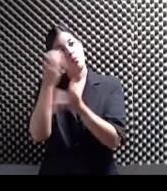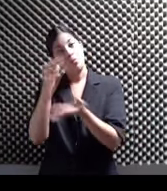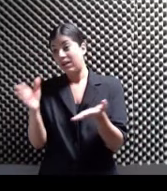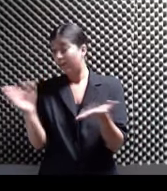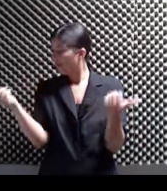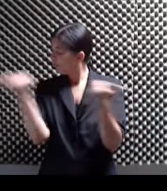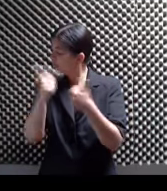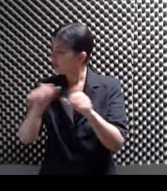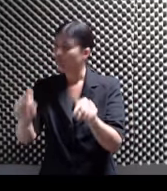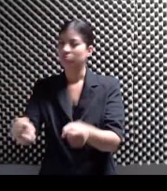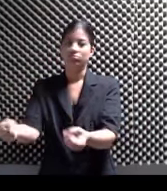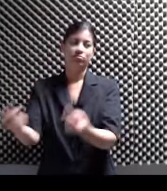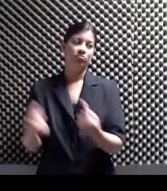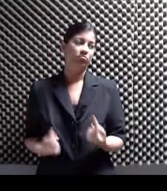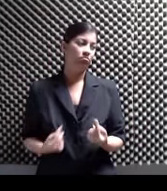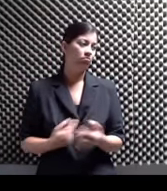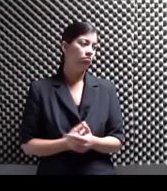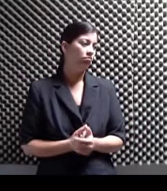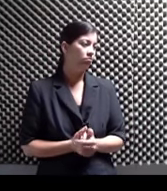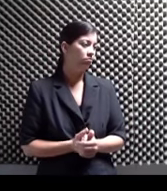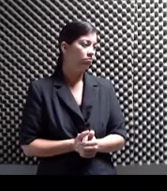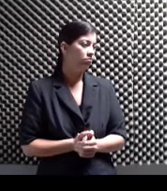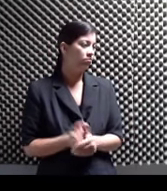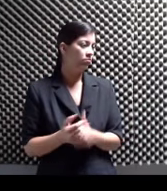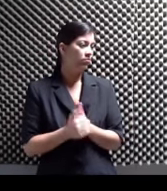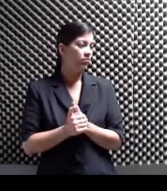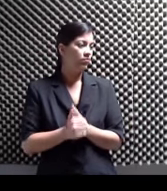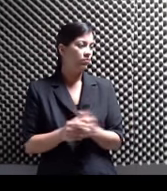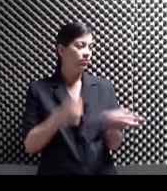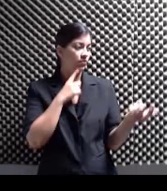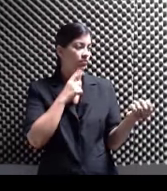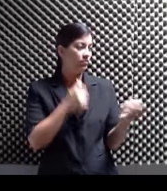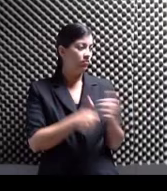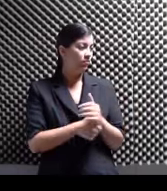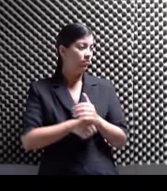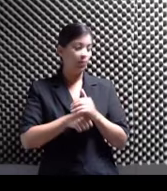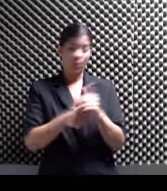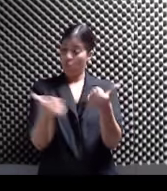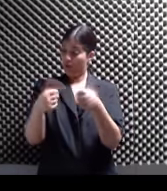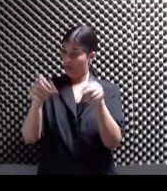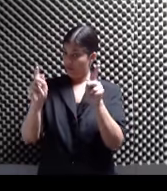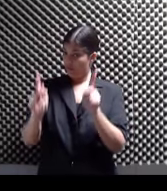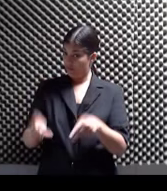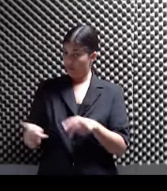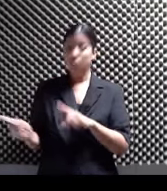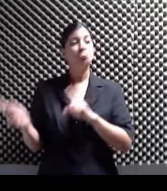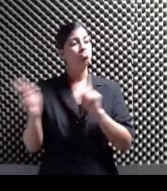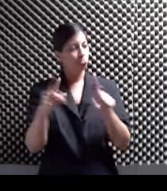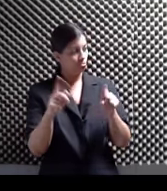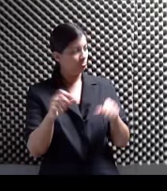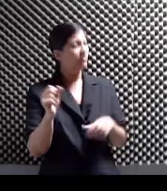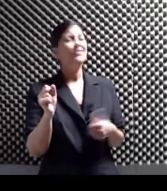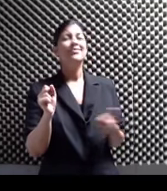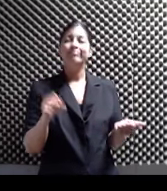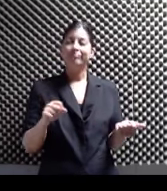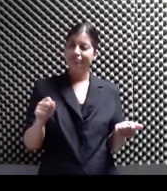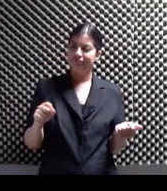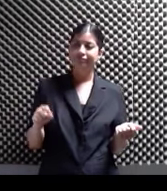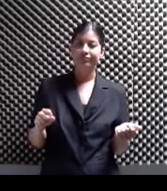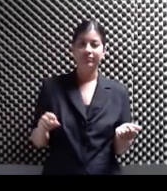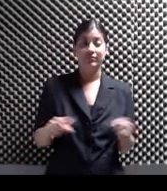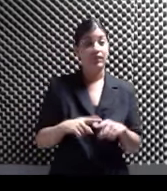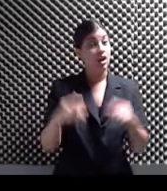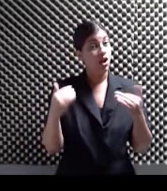privar la. Por eso esto de luna llena que estás hablando y esto de los domingos. O sea, no puede ir cualquier persona. Básicamente puede ir cualquier persona.